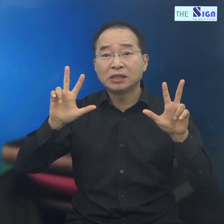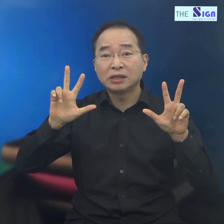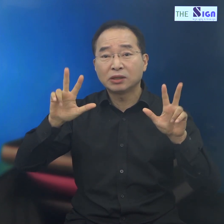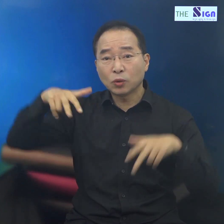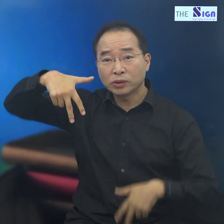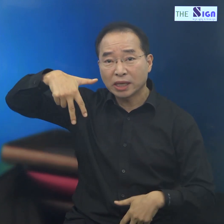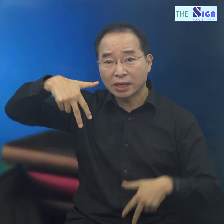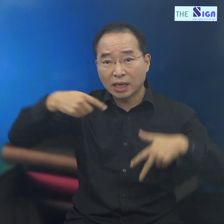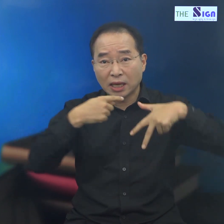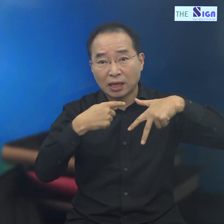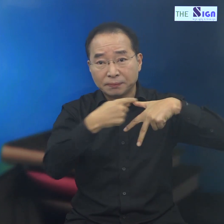지읒 동작에